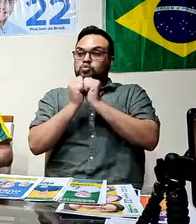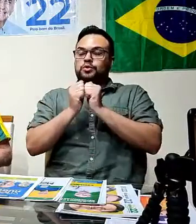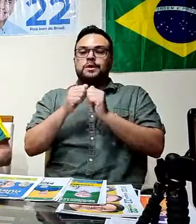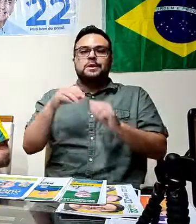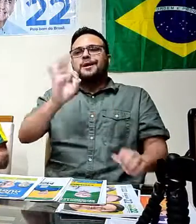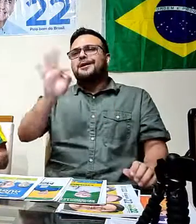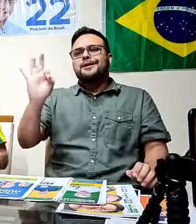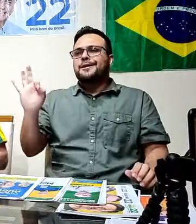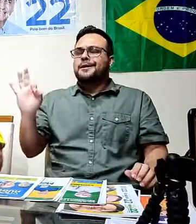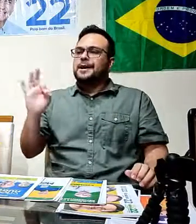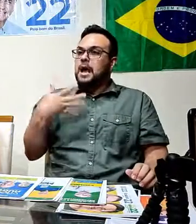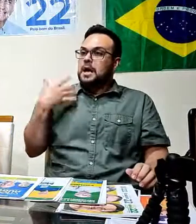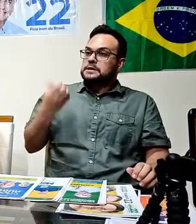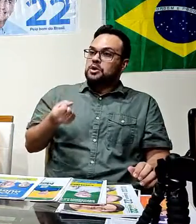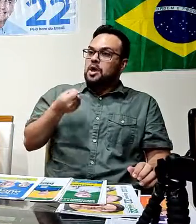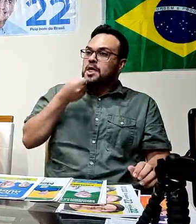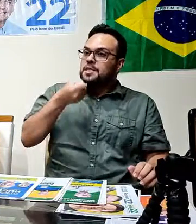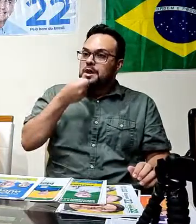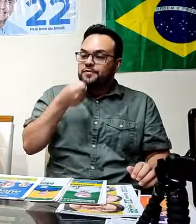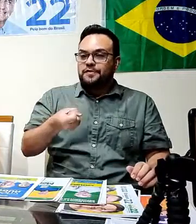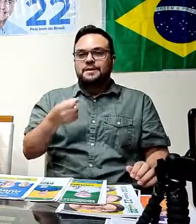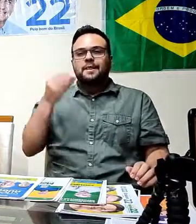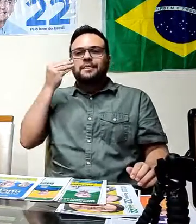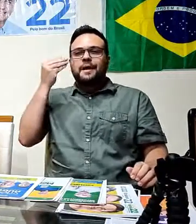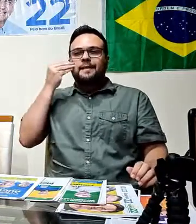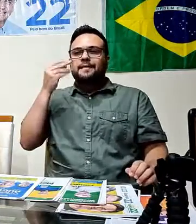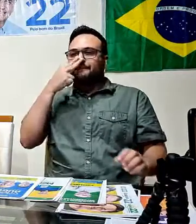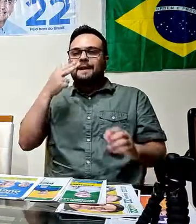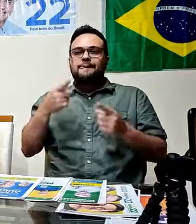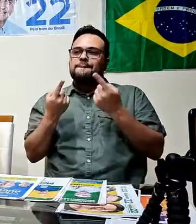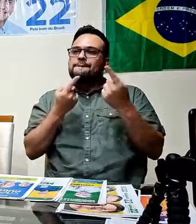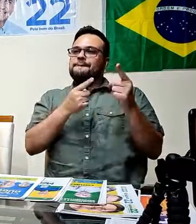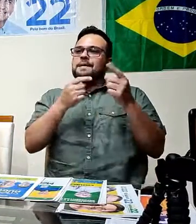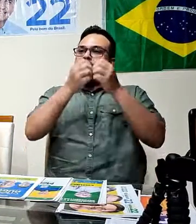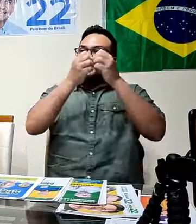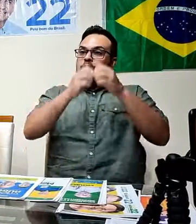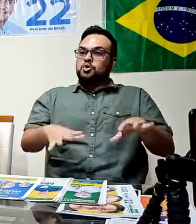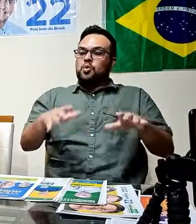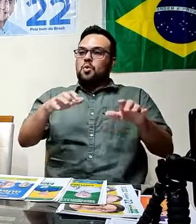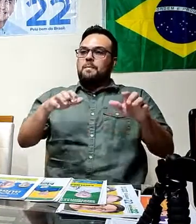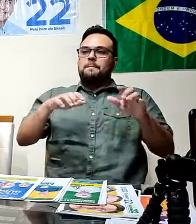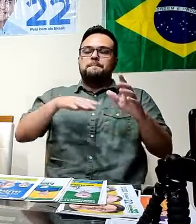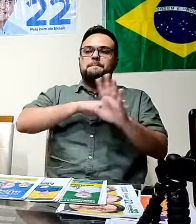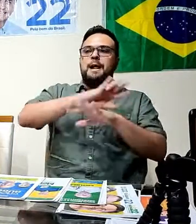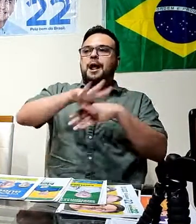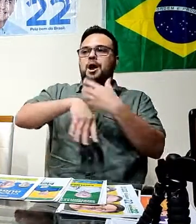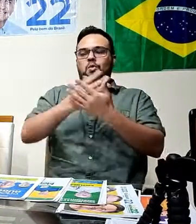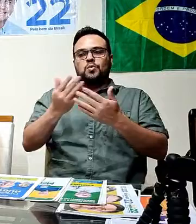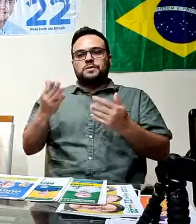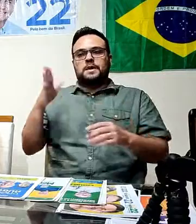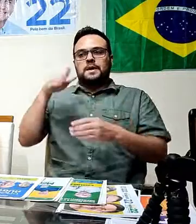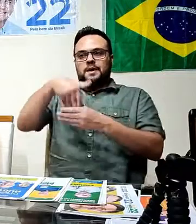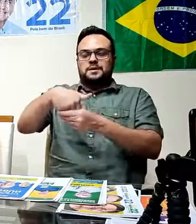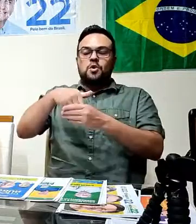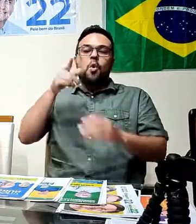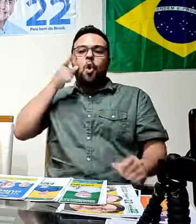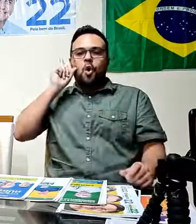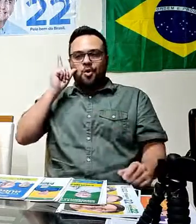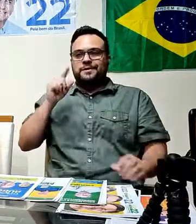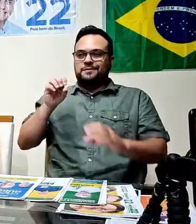imprensa. Tentando tumultuar as eleições. Bem, vamos lá, pessoal. Ontem tivemos aí um debate na Globo,